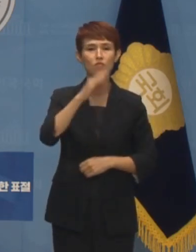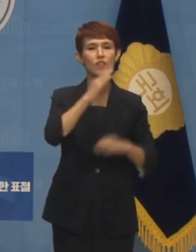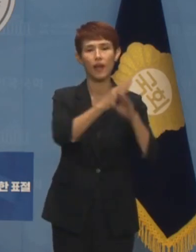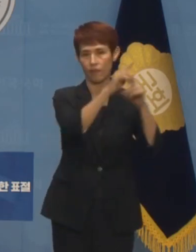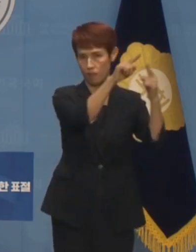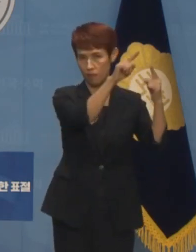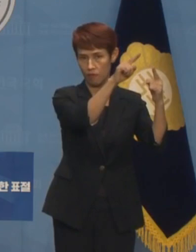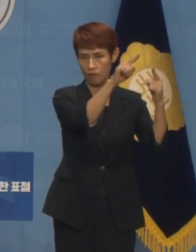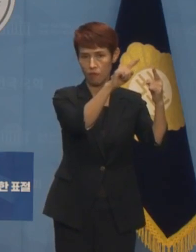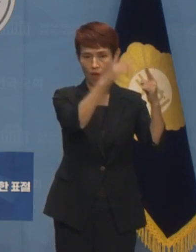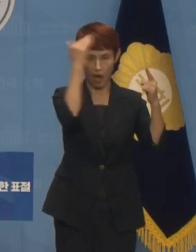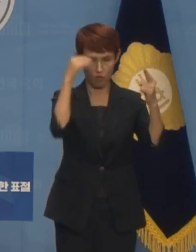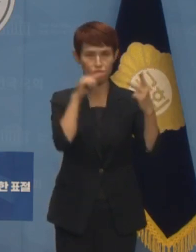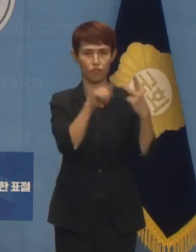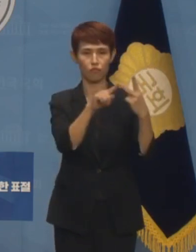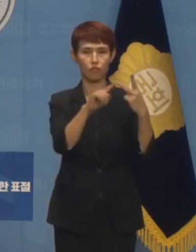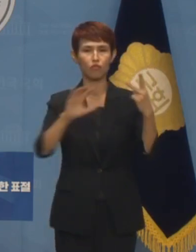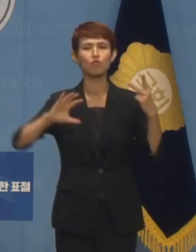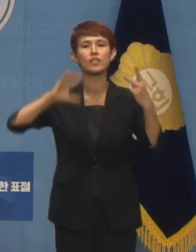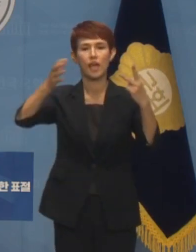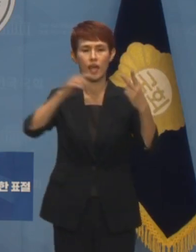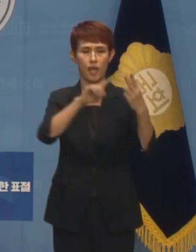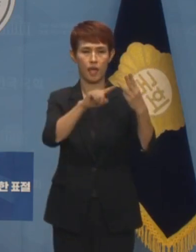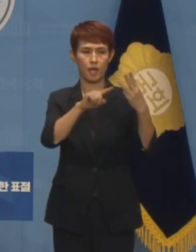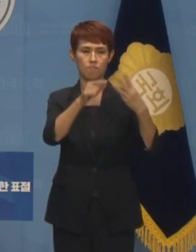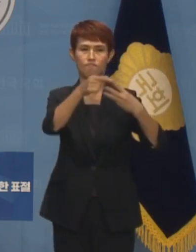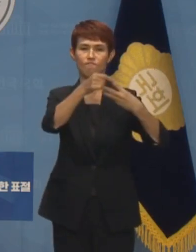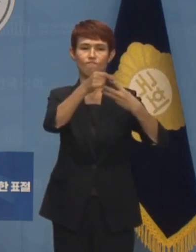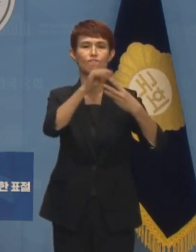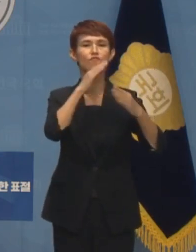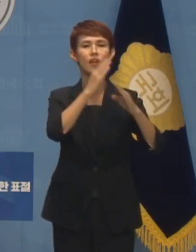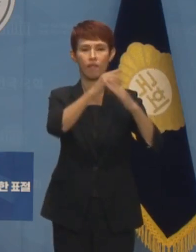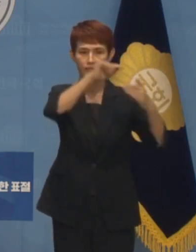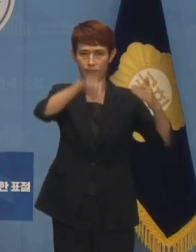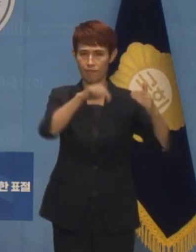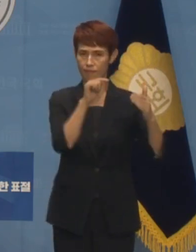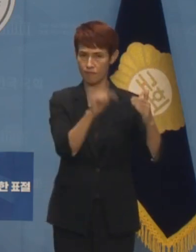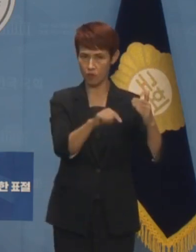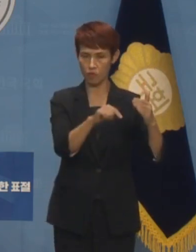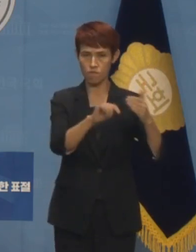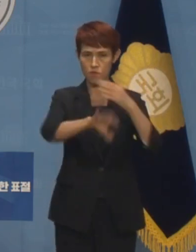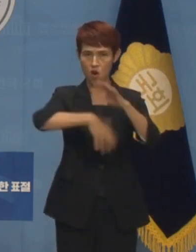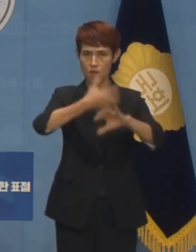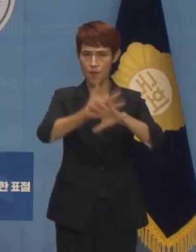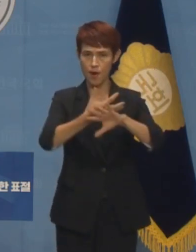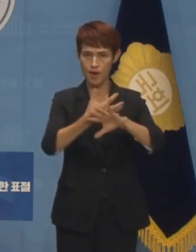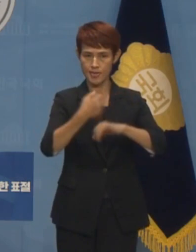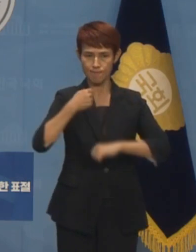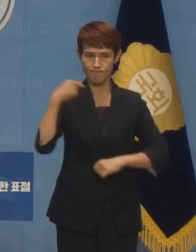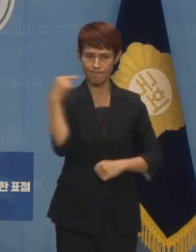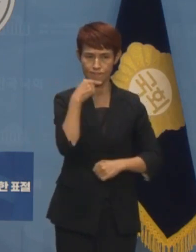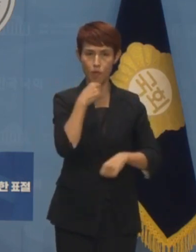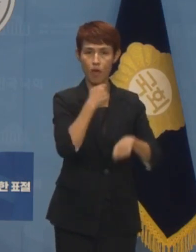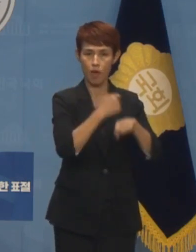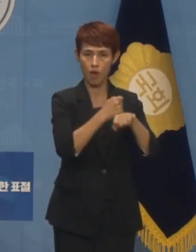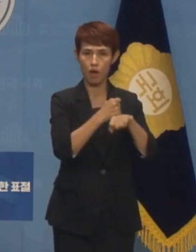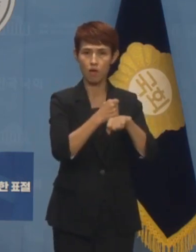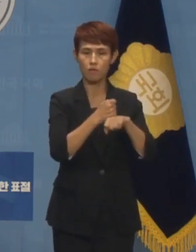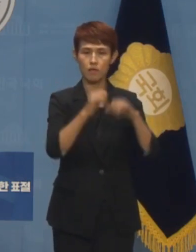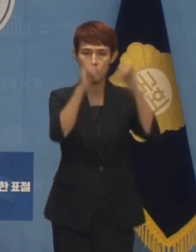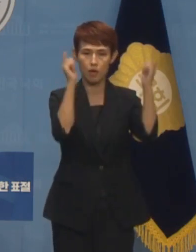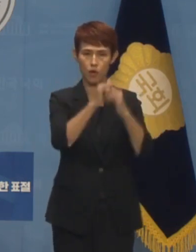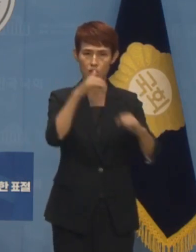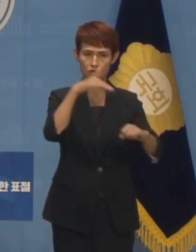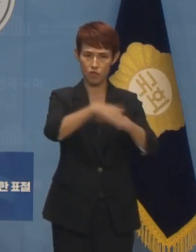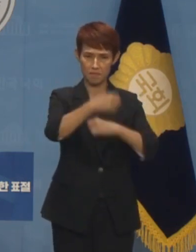남한, 국제로 구분하고 그중 첫째로 북한 내에서 혁명 역량을 강화하고 사회주의 건설을